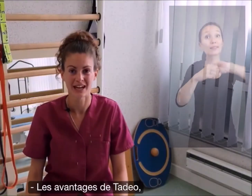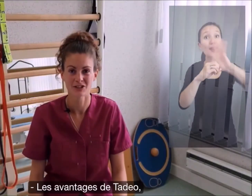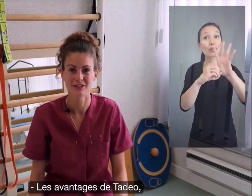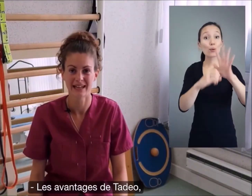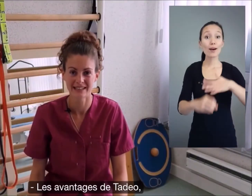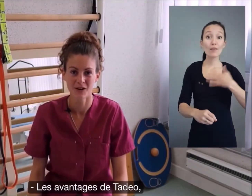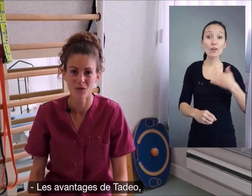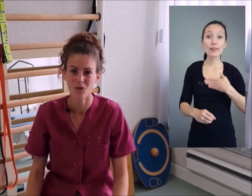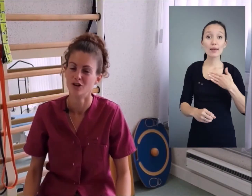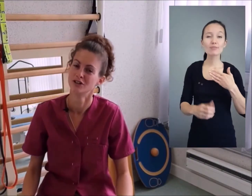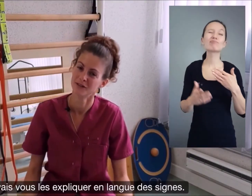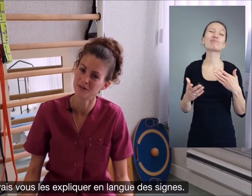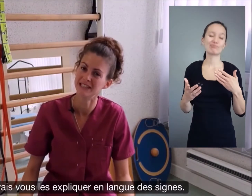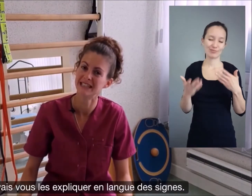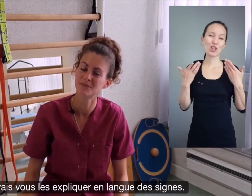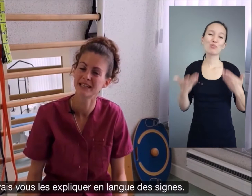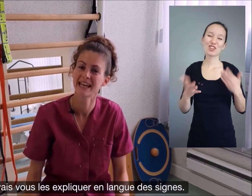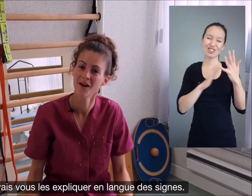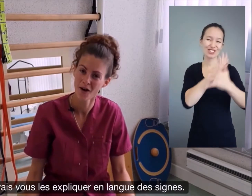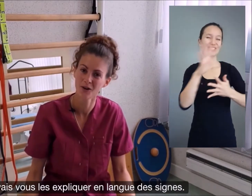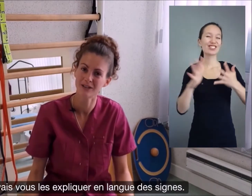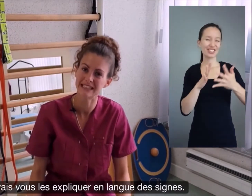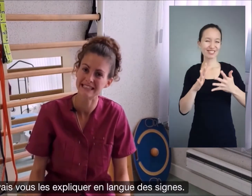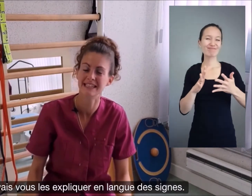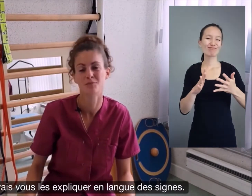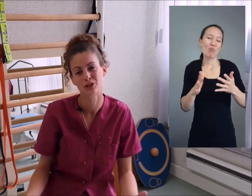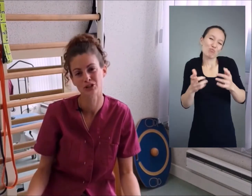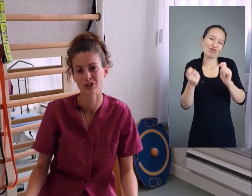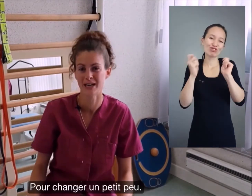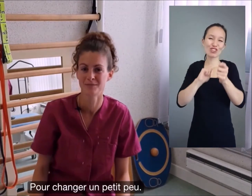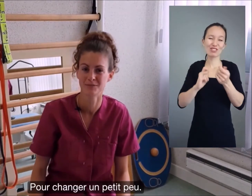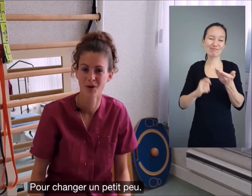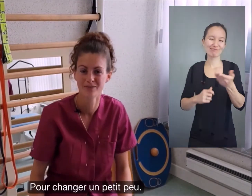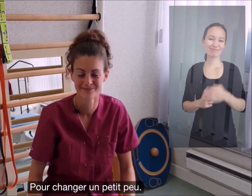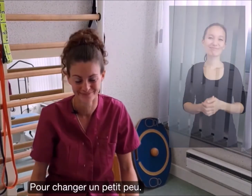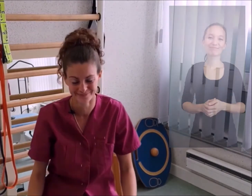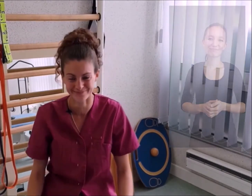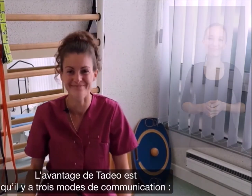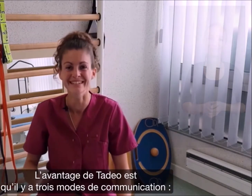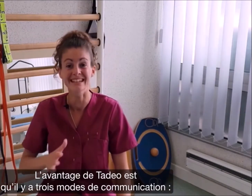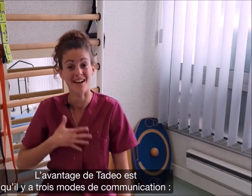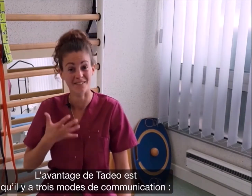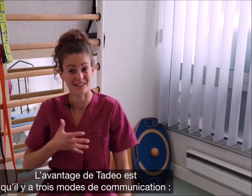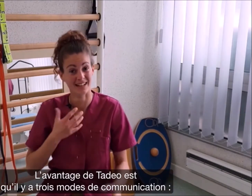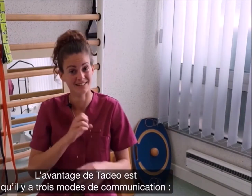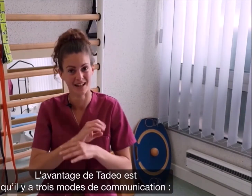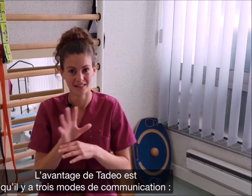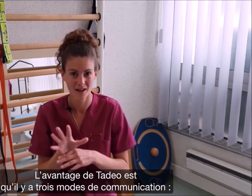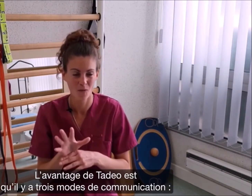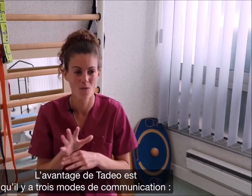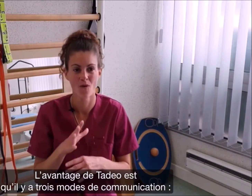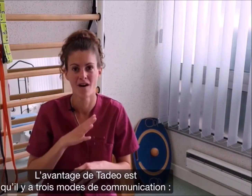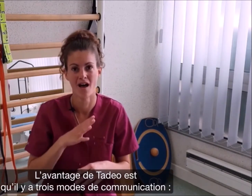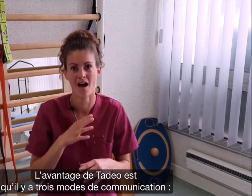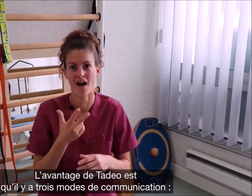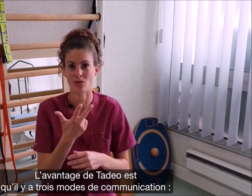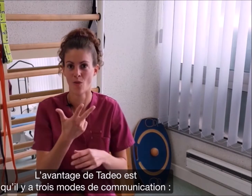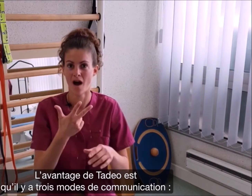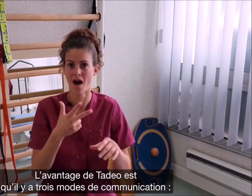L'avantage de Tadeo, je vais vous les expliquer en langue des signes pour changer un petit peu. L'avantage de Tadeo est qu'il y a 3 modes de communication.